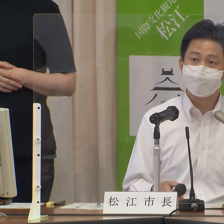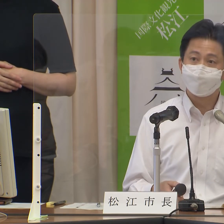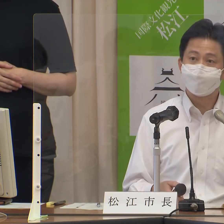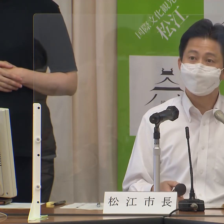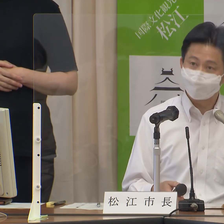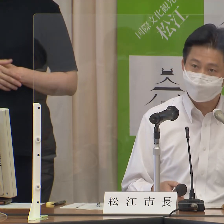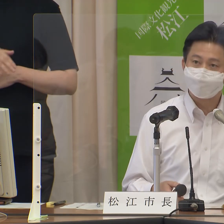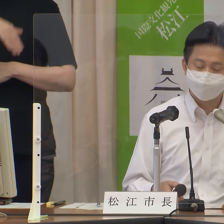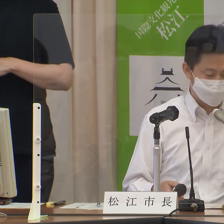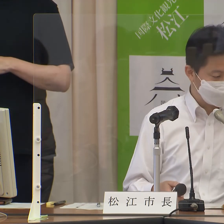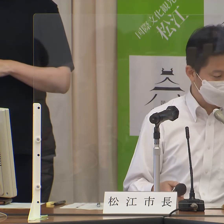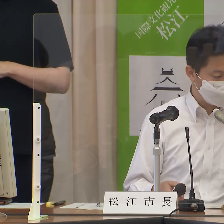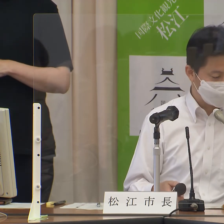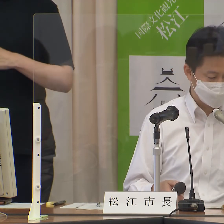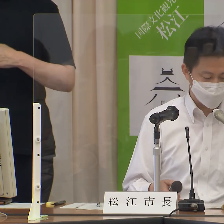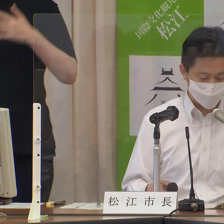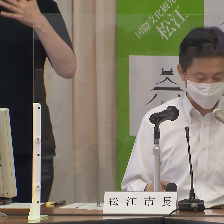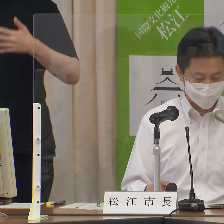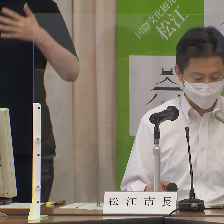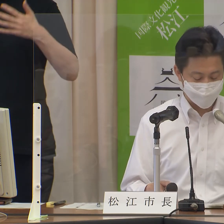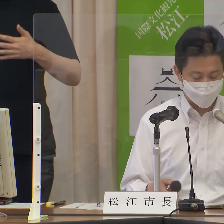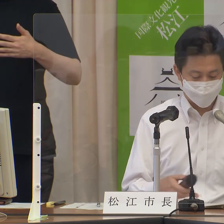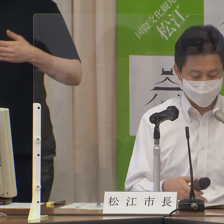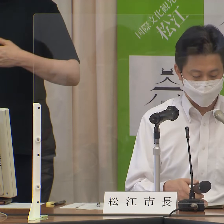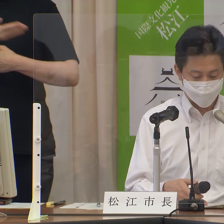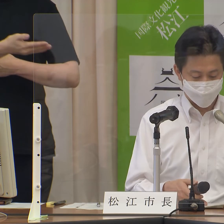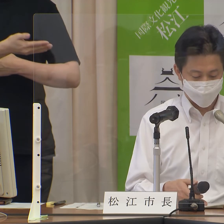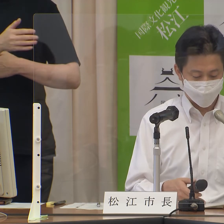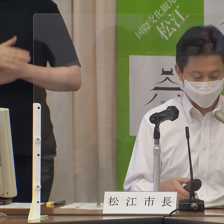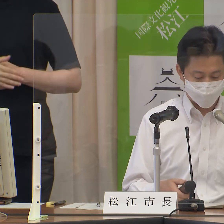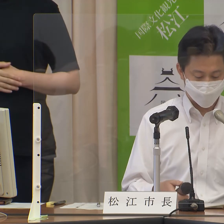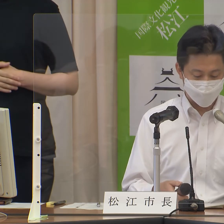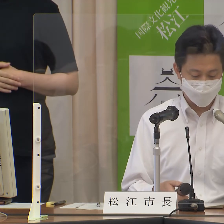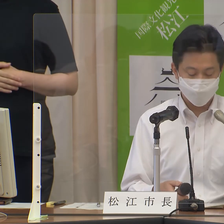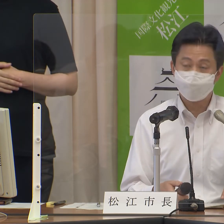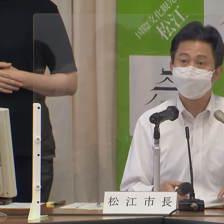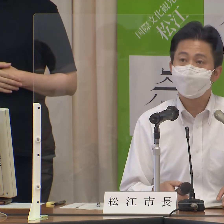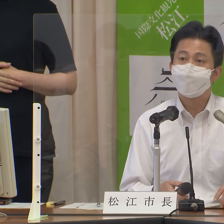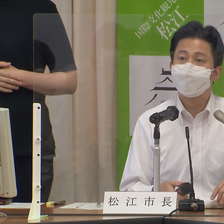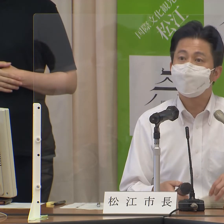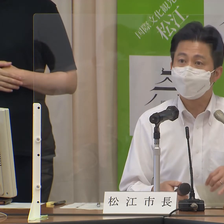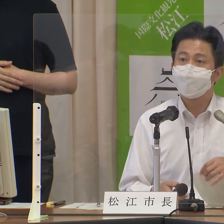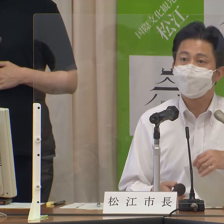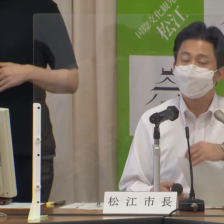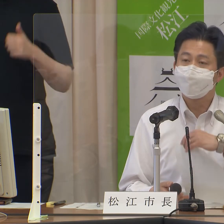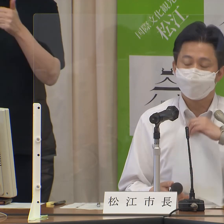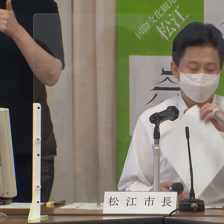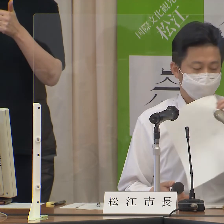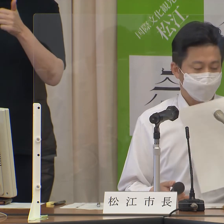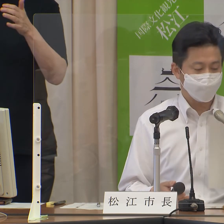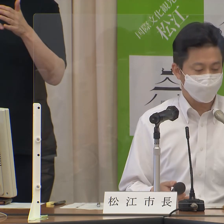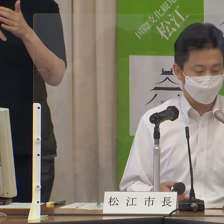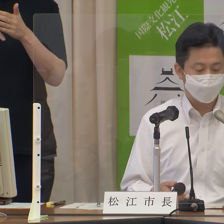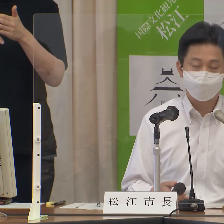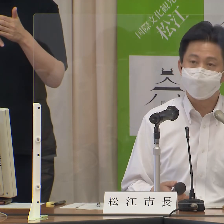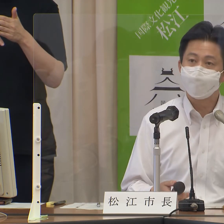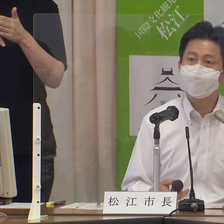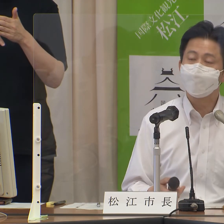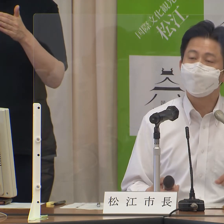サイン放送の三宅と言います。今日のですね会議で出た議題とはまた別なんですが、先般です